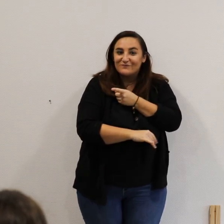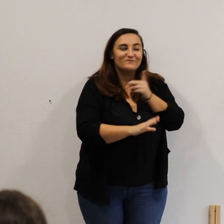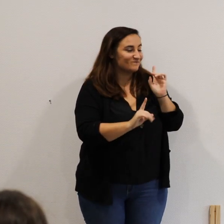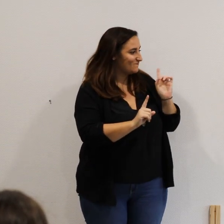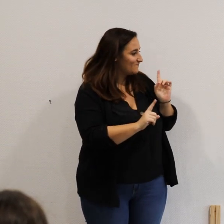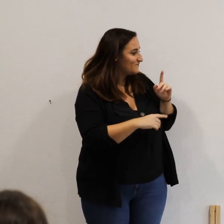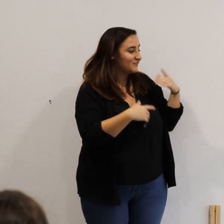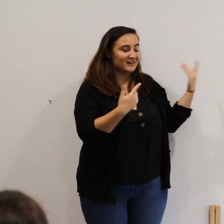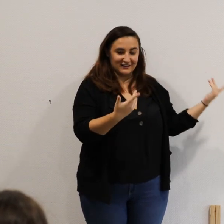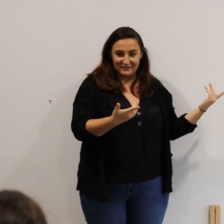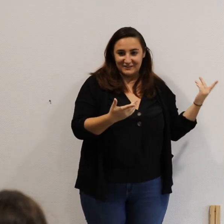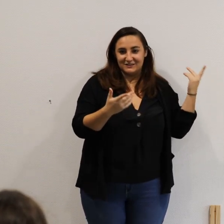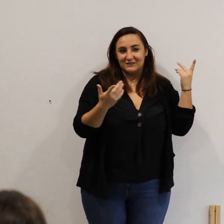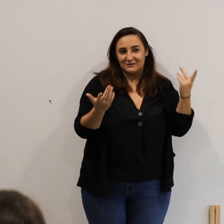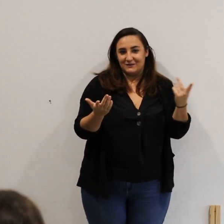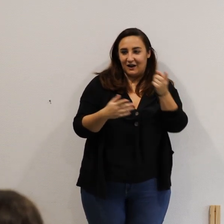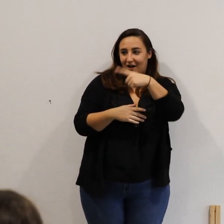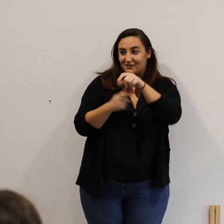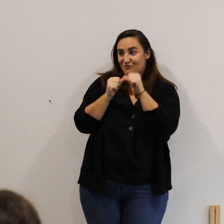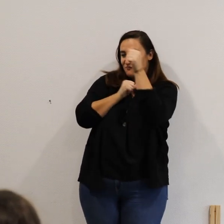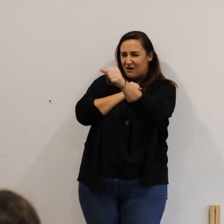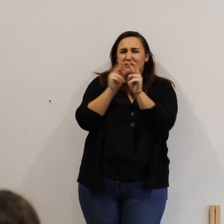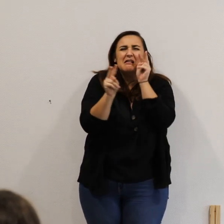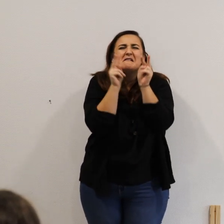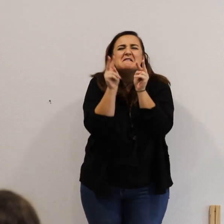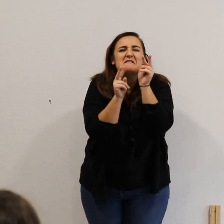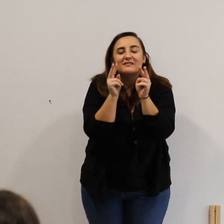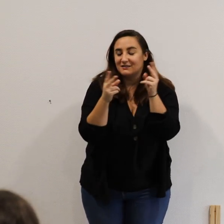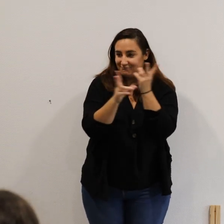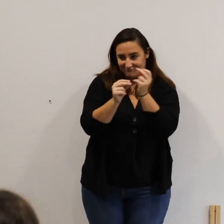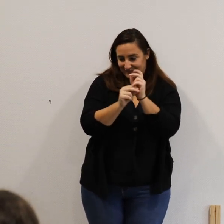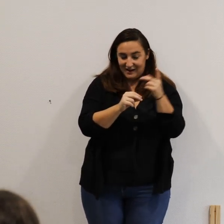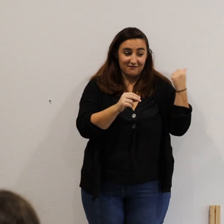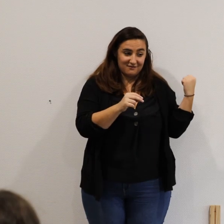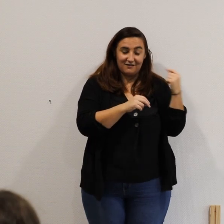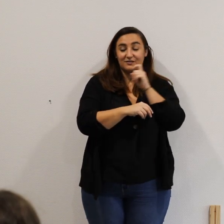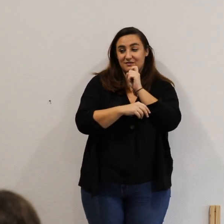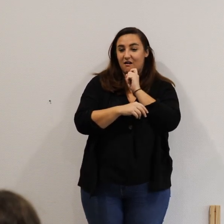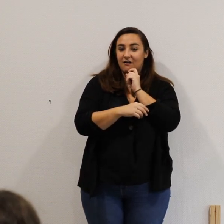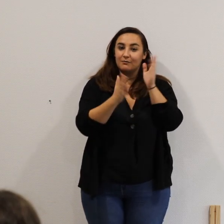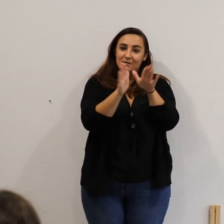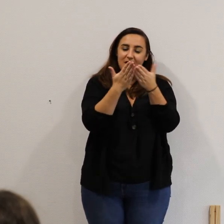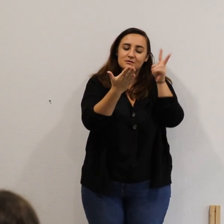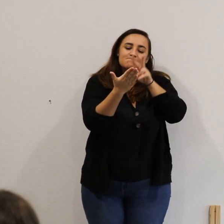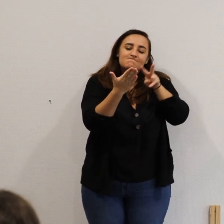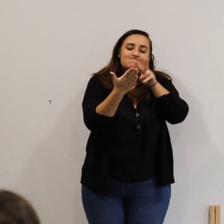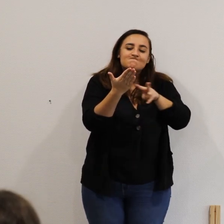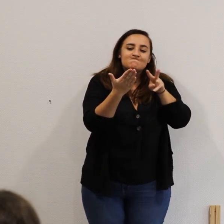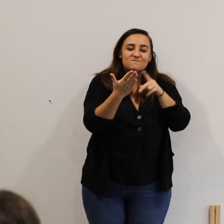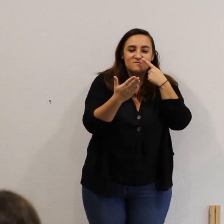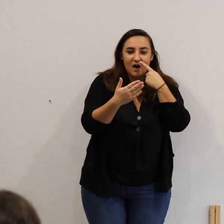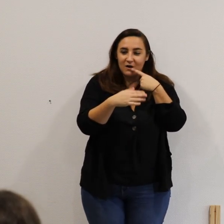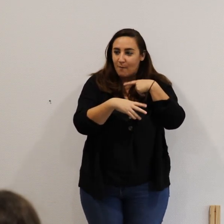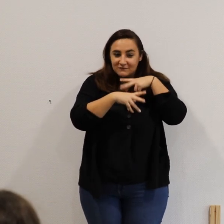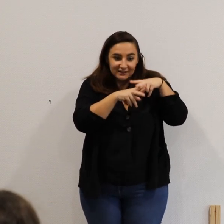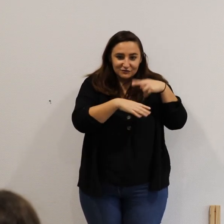pourrez, tranquillement, parce que là vous étiez un peu loin, mais vous pourrez regarder de plus près les images où on voit le Méphisto qui se remet à